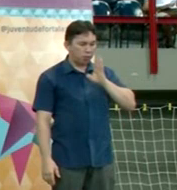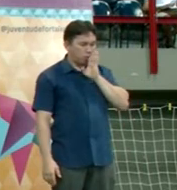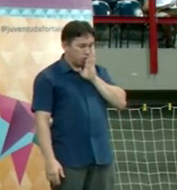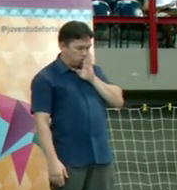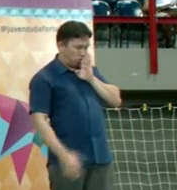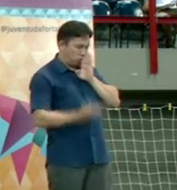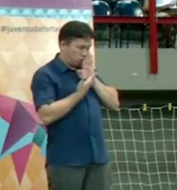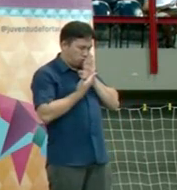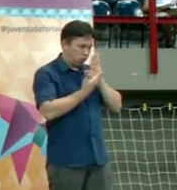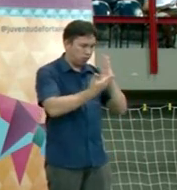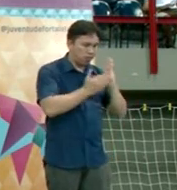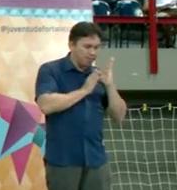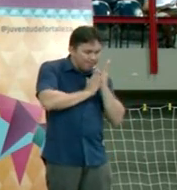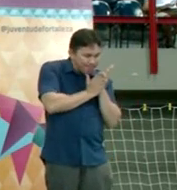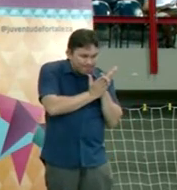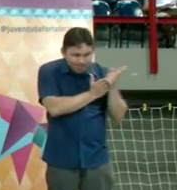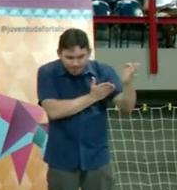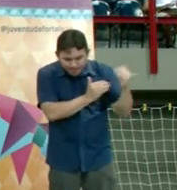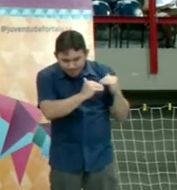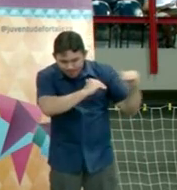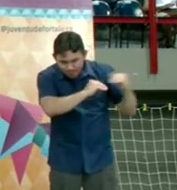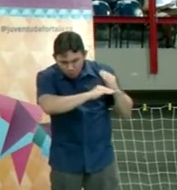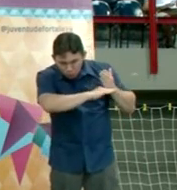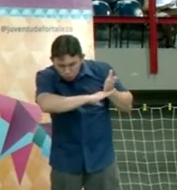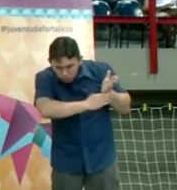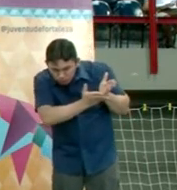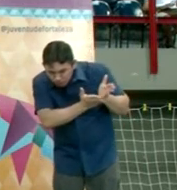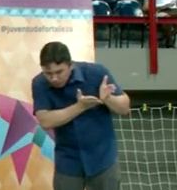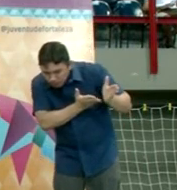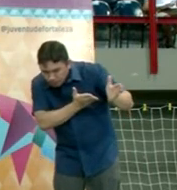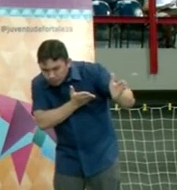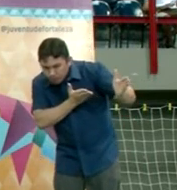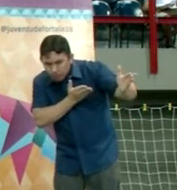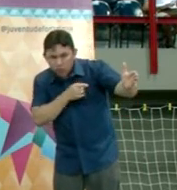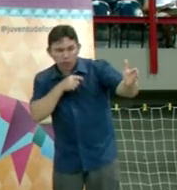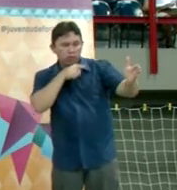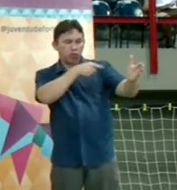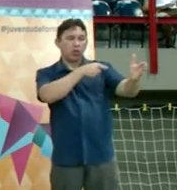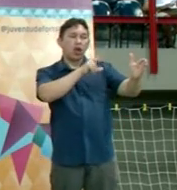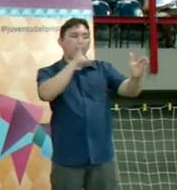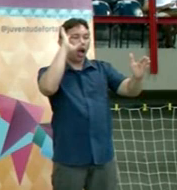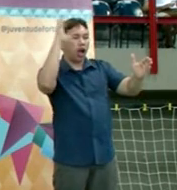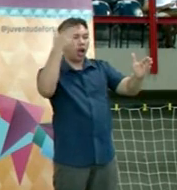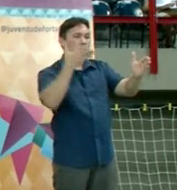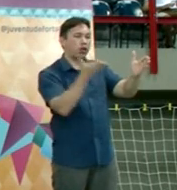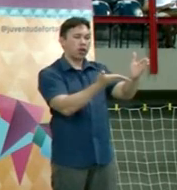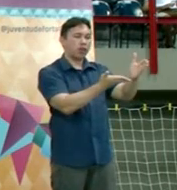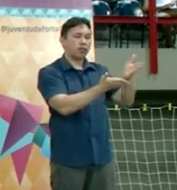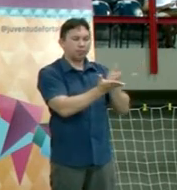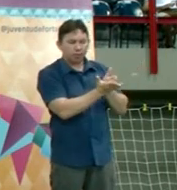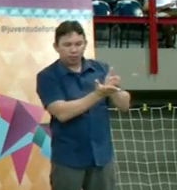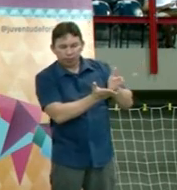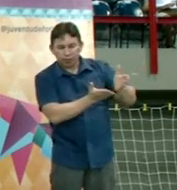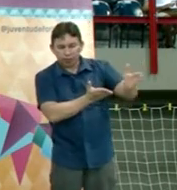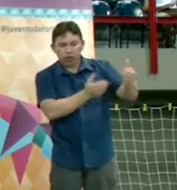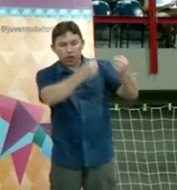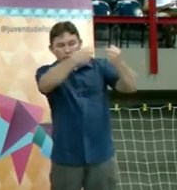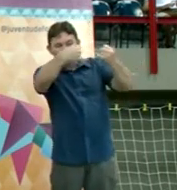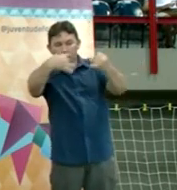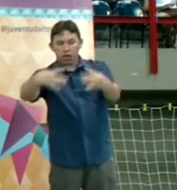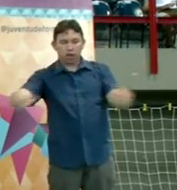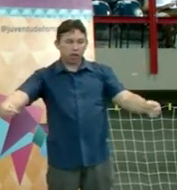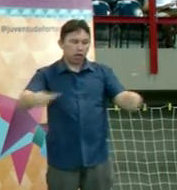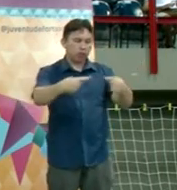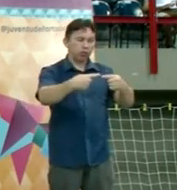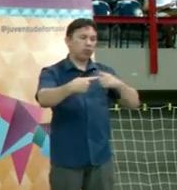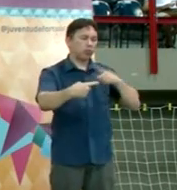continuar em movimento, retilíneo uniforme se estiver em movimento. Então isso é um fenômeno. E aí você justifica